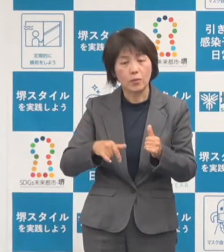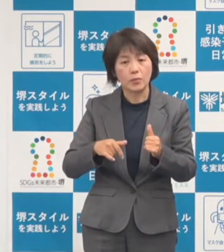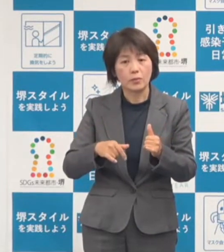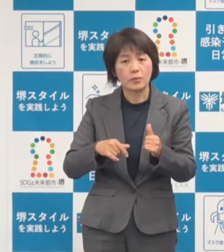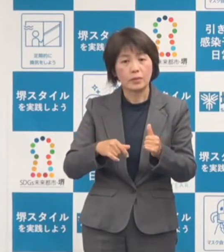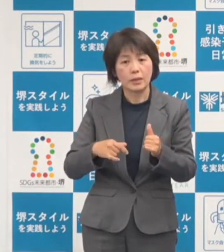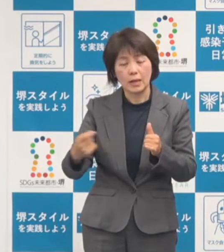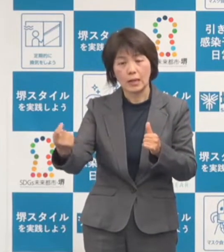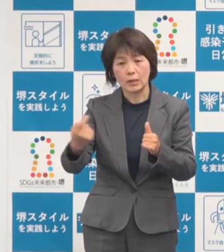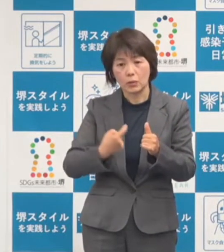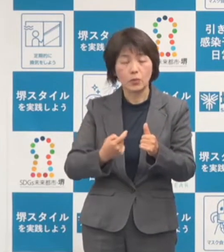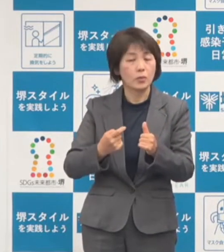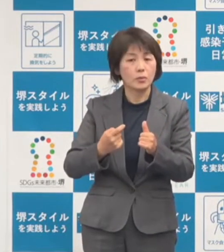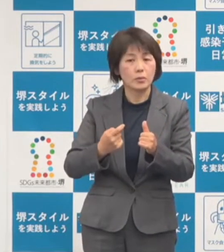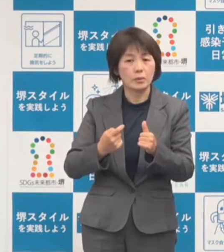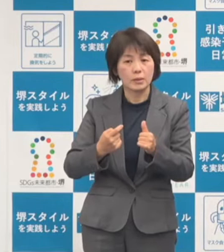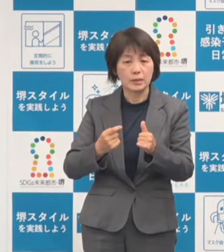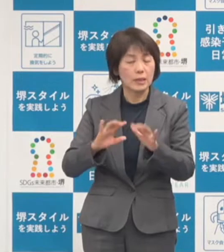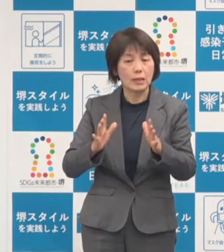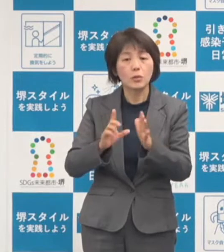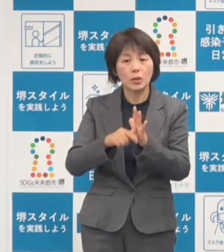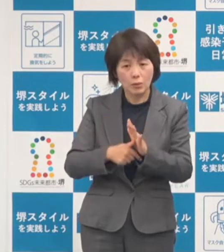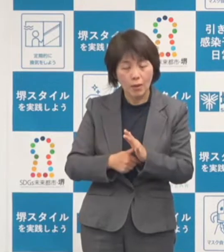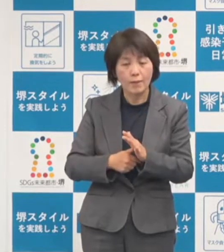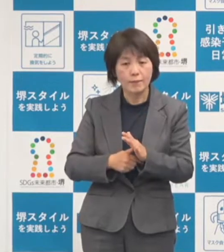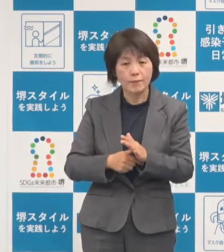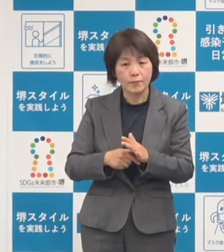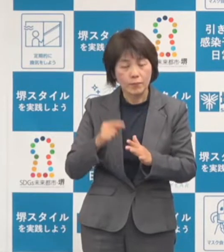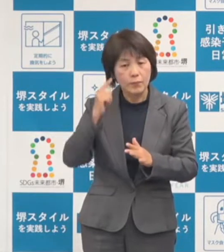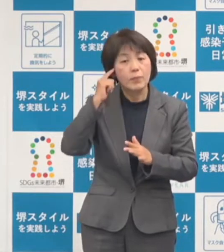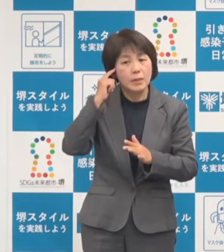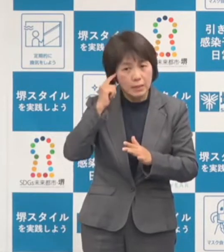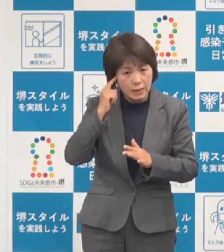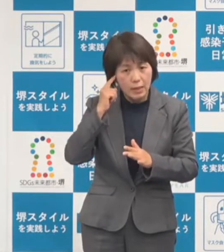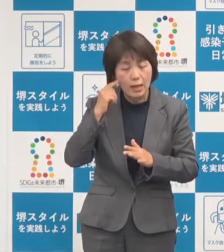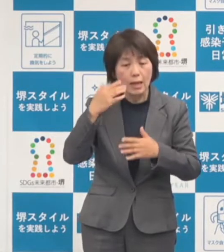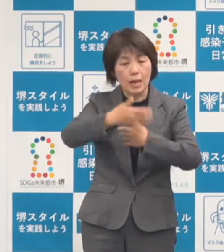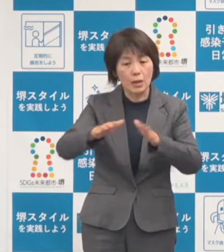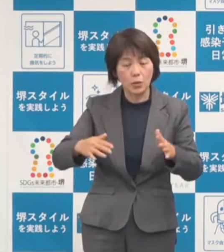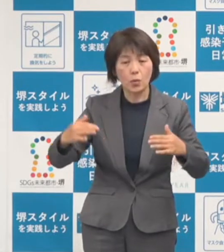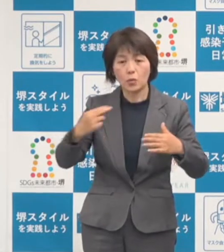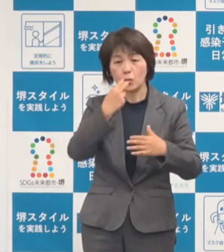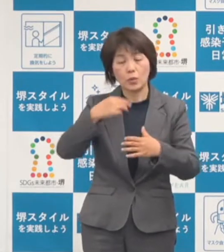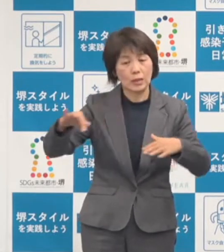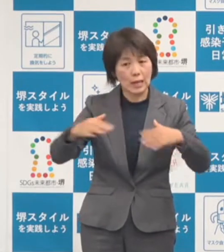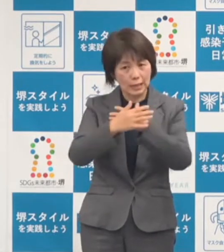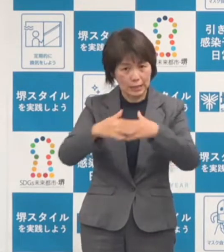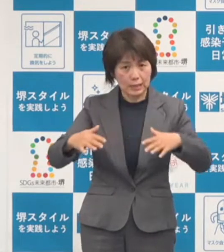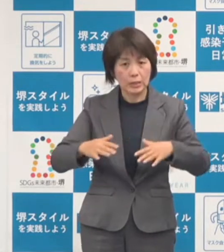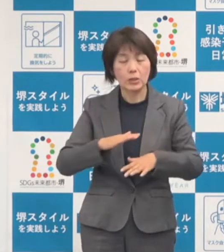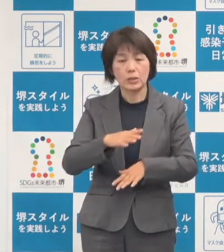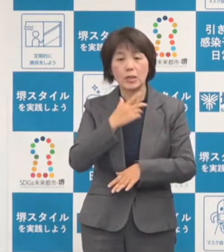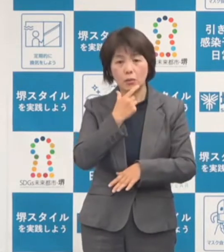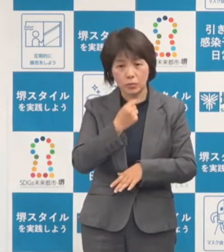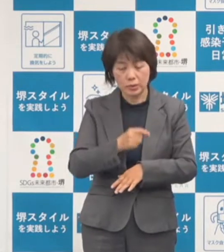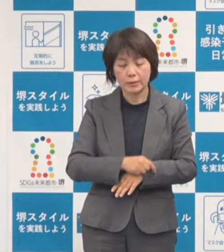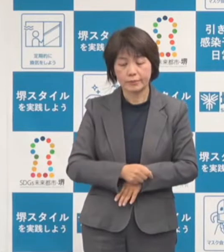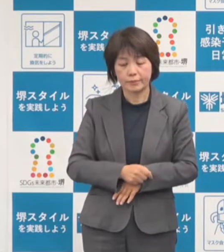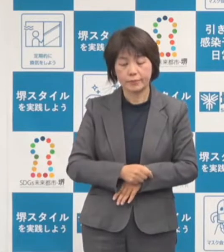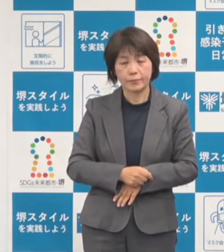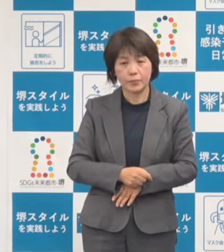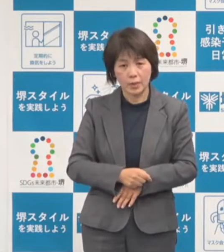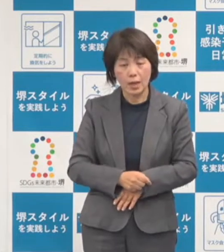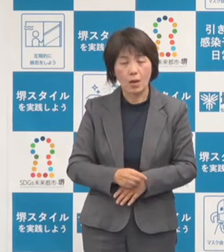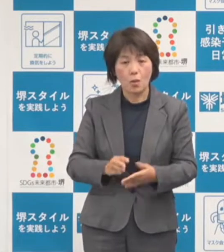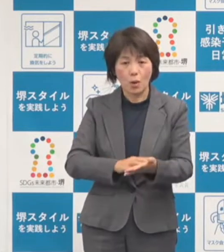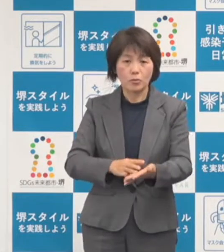気常に意識をしていただいてですね、感染対策に気をつけていただきたいと思います。そして先ほどお伝えしたワクチン接種、まだの方は